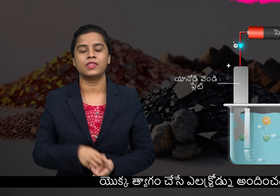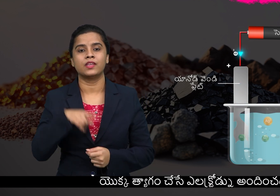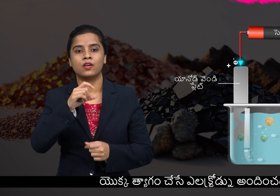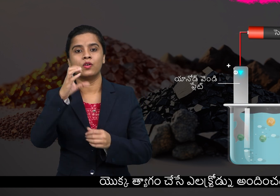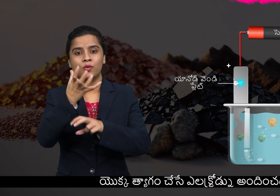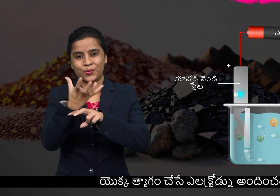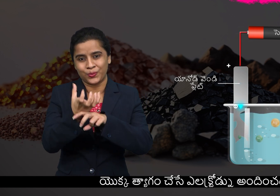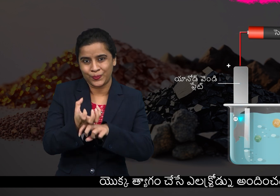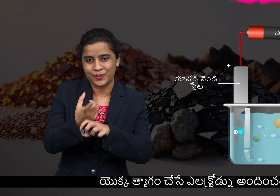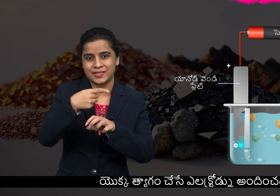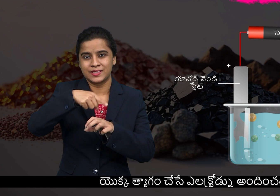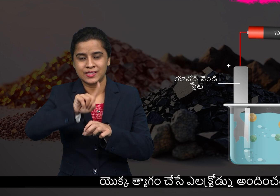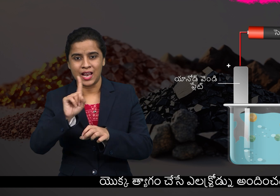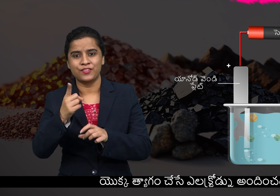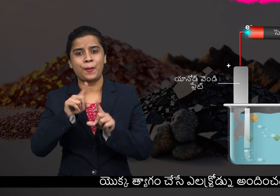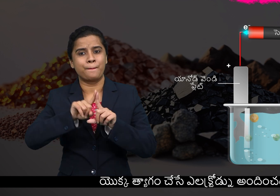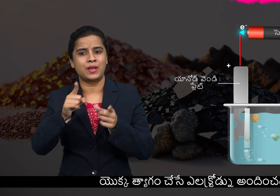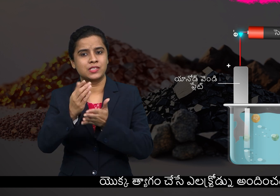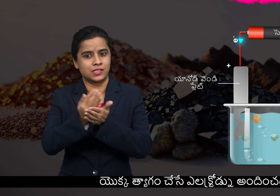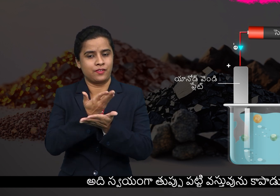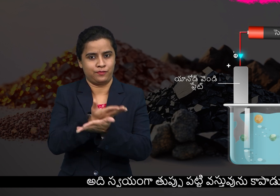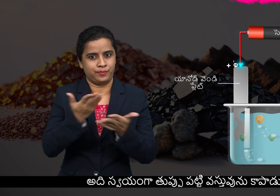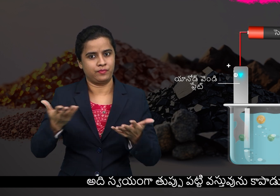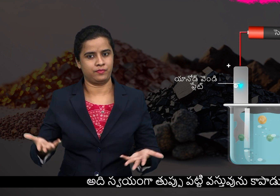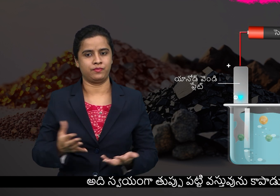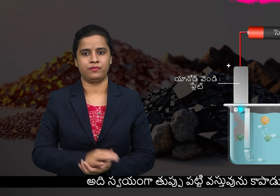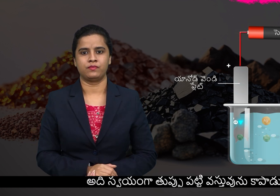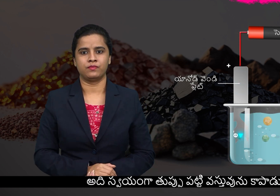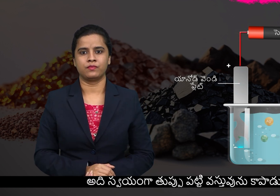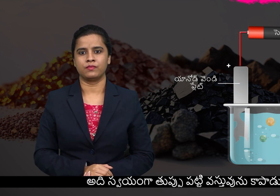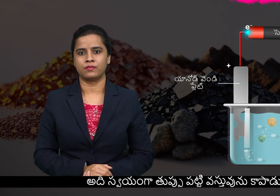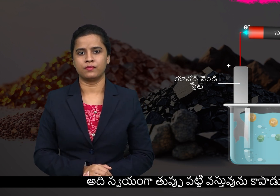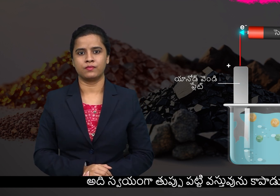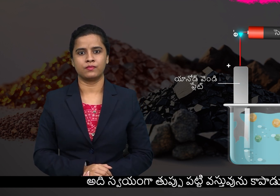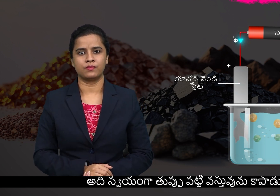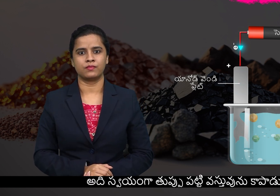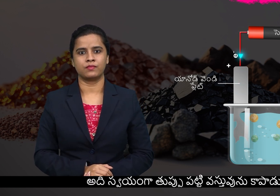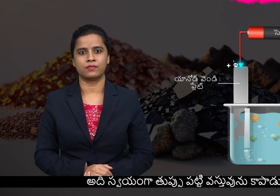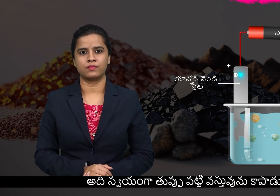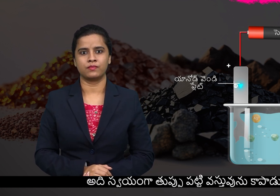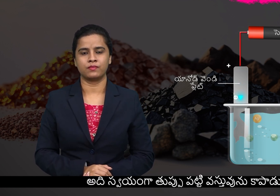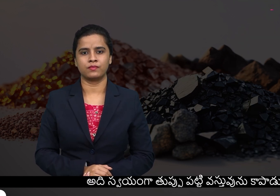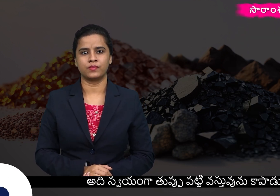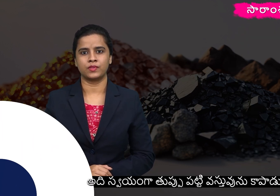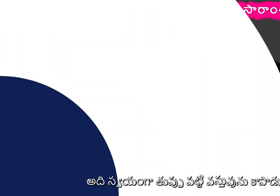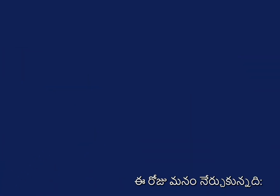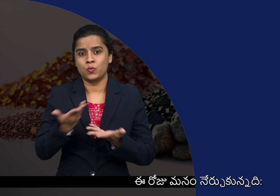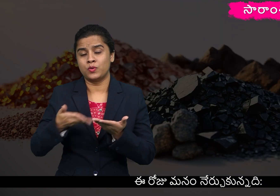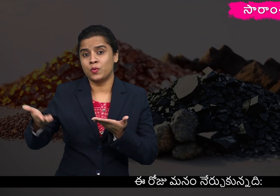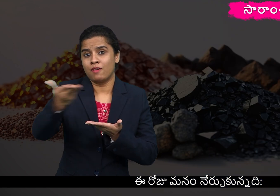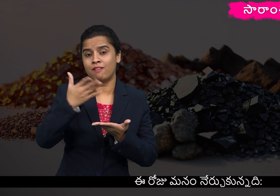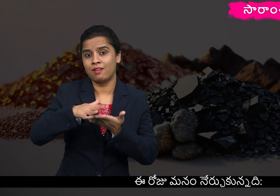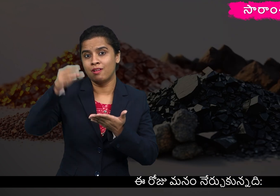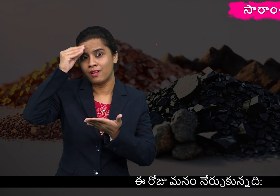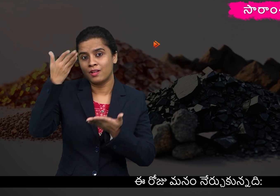వీటి యొక్క త్యాగం చేసే ఎలక్ట్రాన్ను అందించడం. అది స్వయంగా తుప్పు పట్టి వస్తువును కాపాడుతుంది.